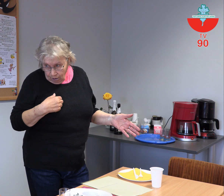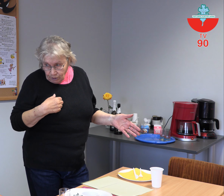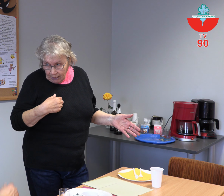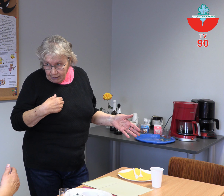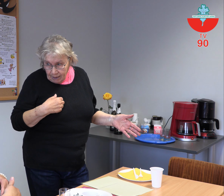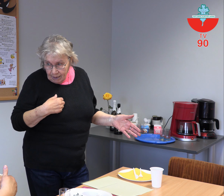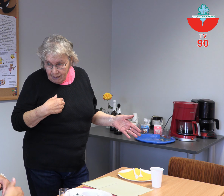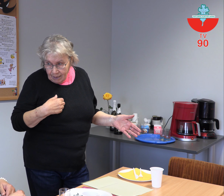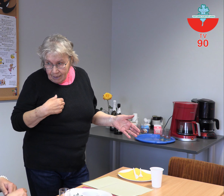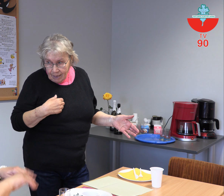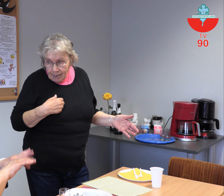Hause.